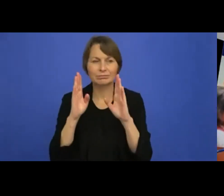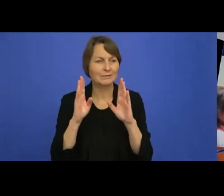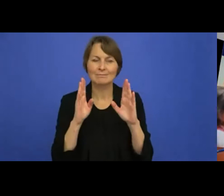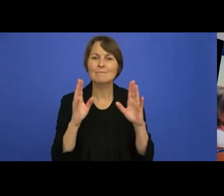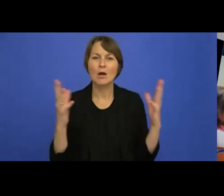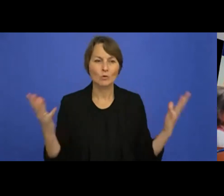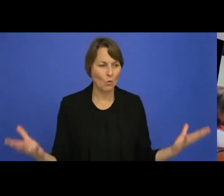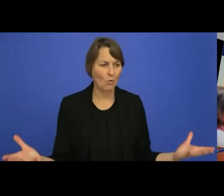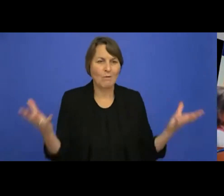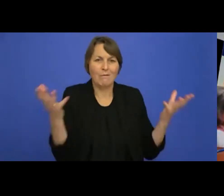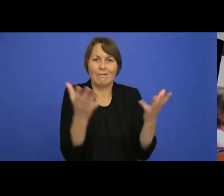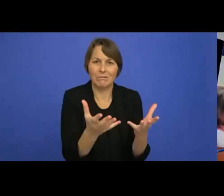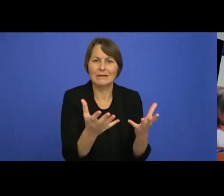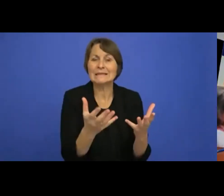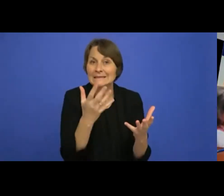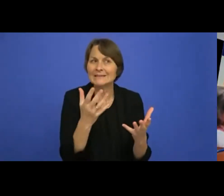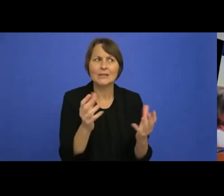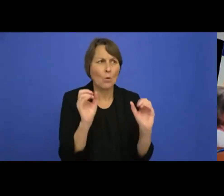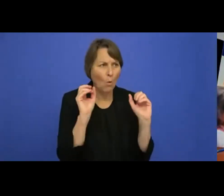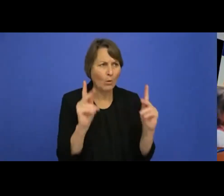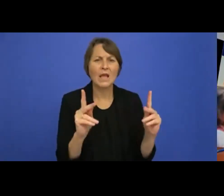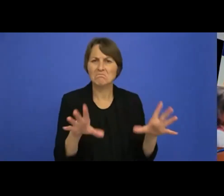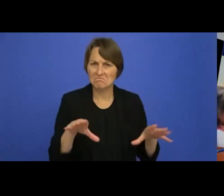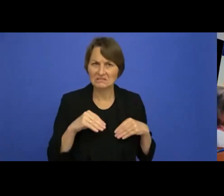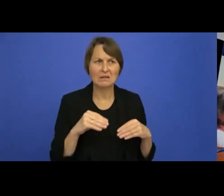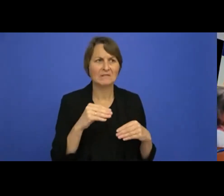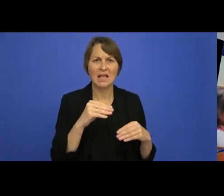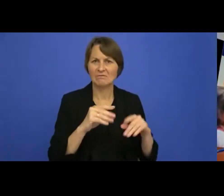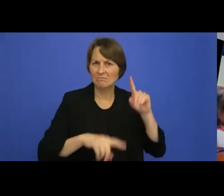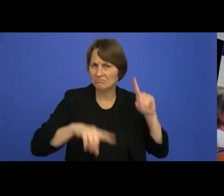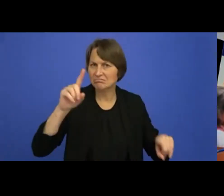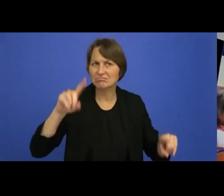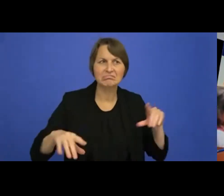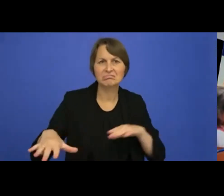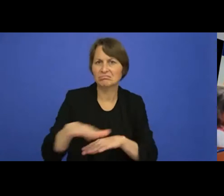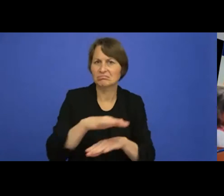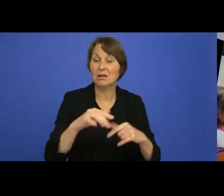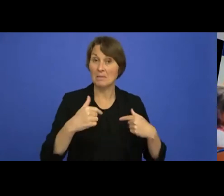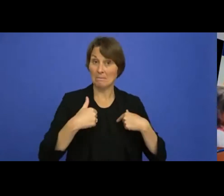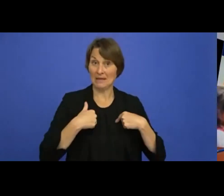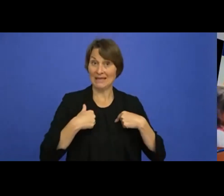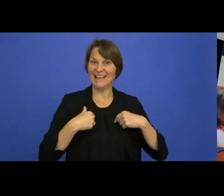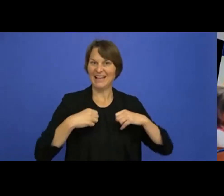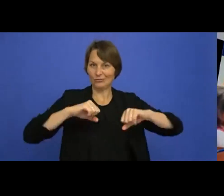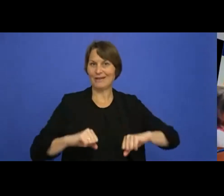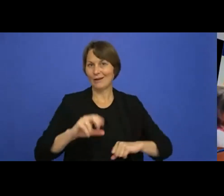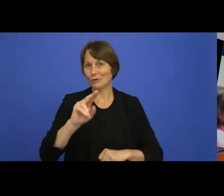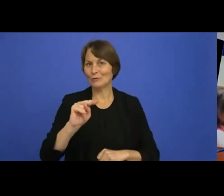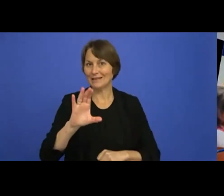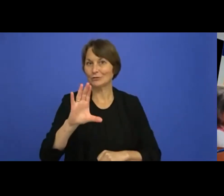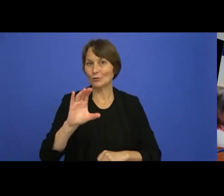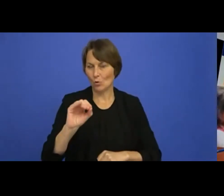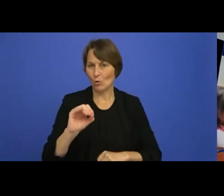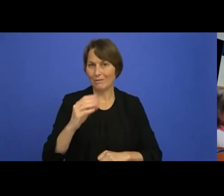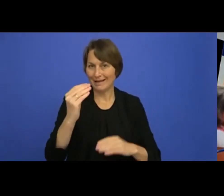tenir compte de ces réalités qui sont complexes, mais comment contribuer en tant que chaire de l'UNESCO? Eh bien, il y a deux